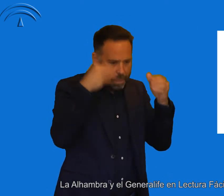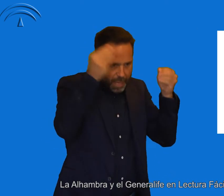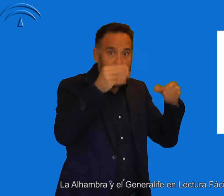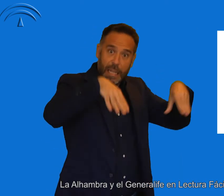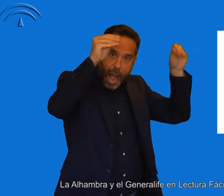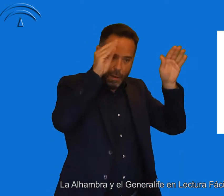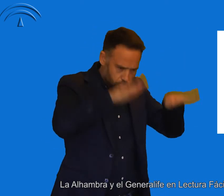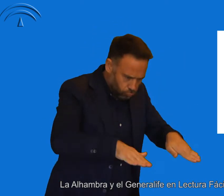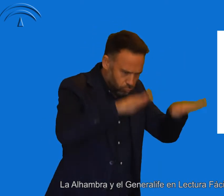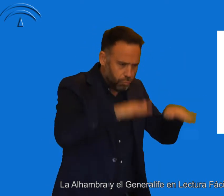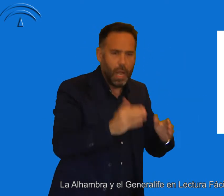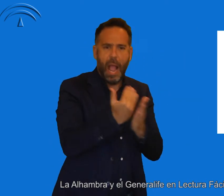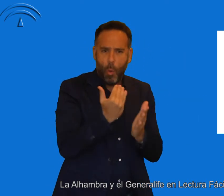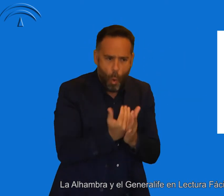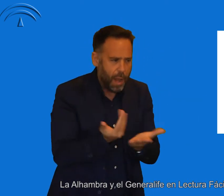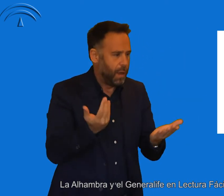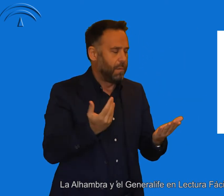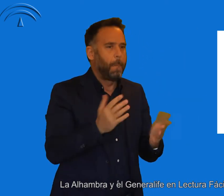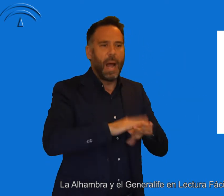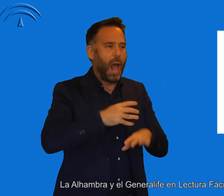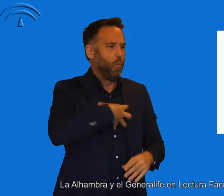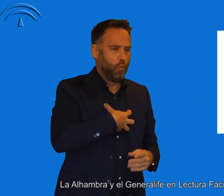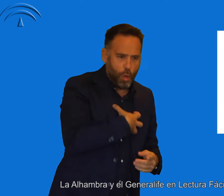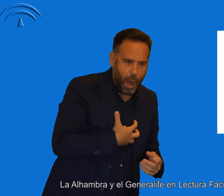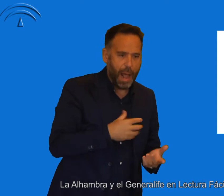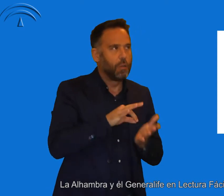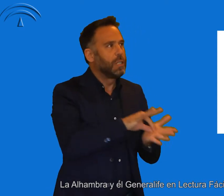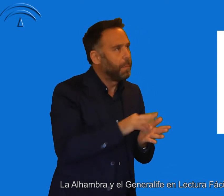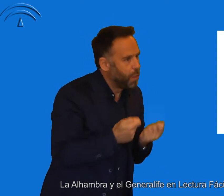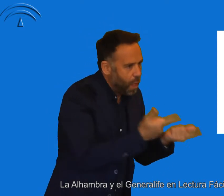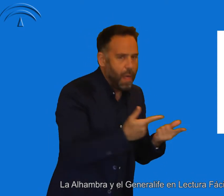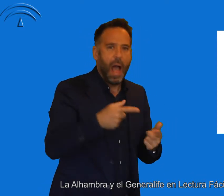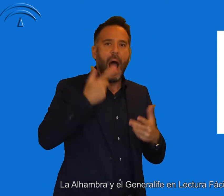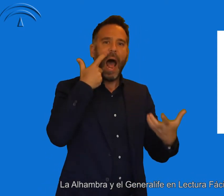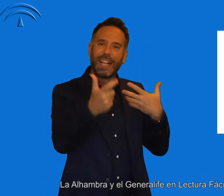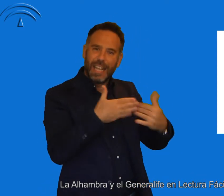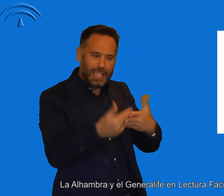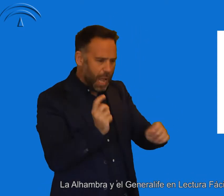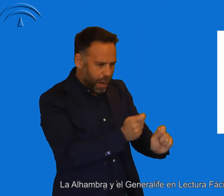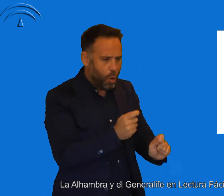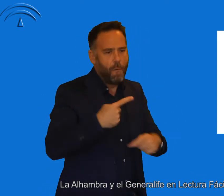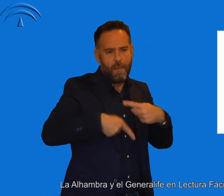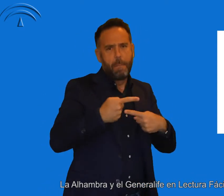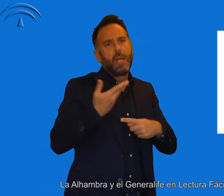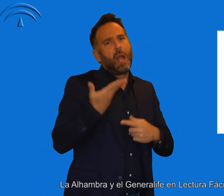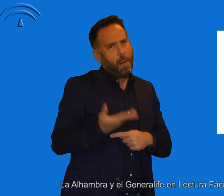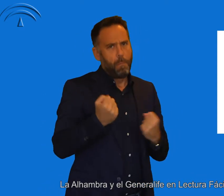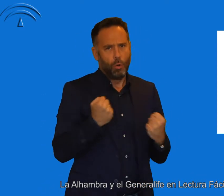talleres, mezquita, baños y hasta una escuela. Funcionarios, sirvientes, artesanos